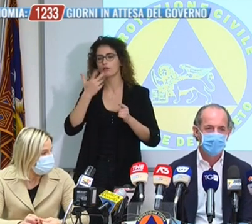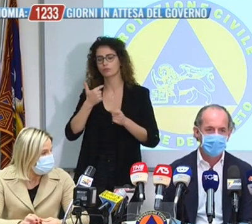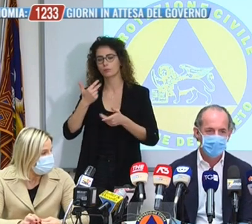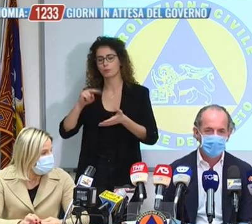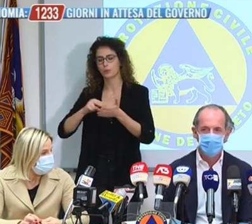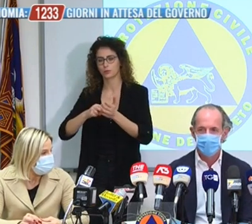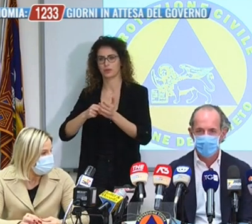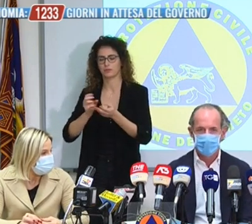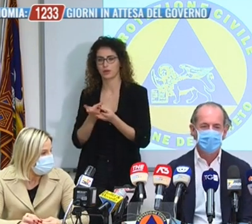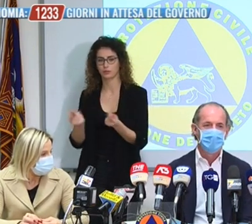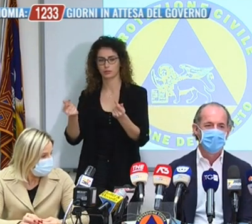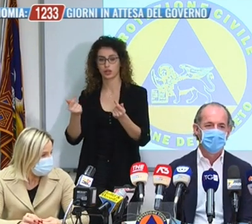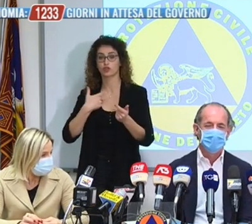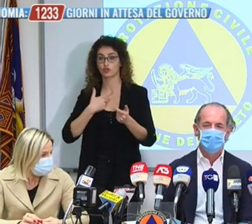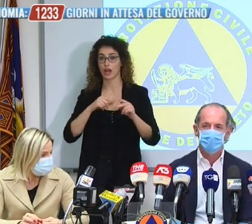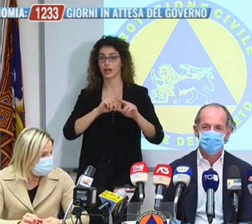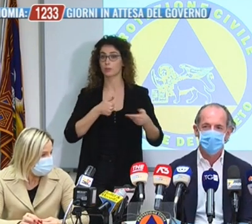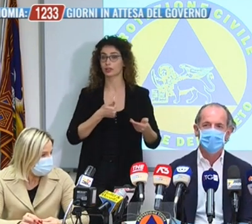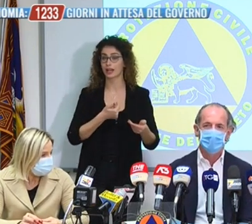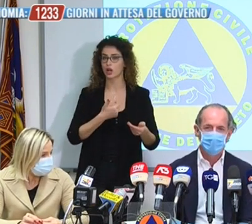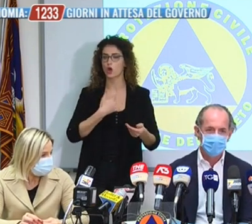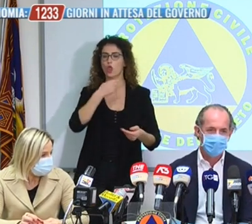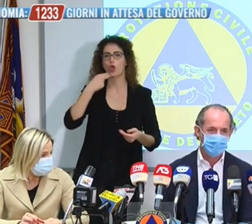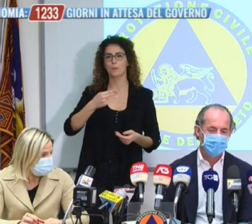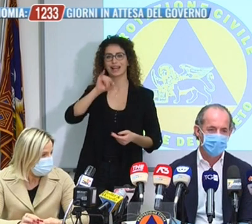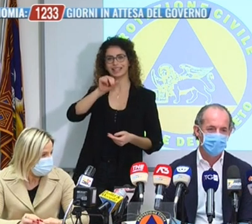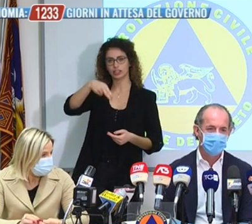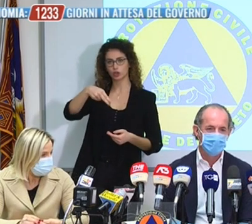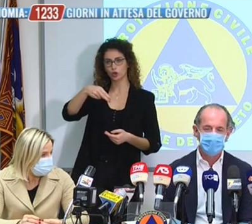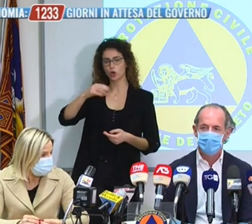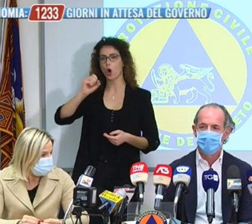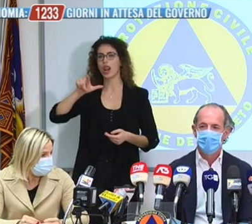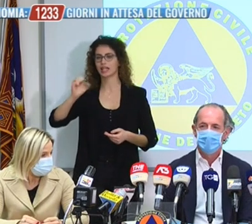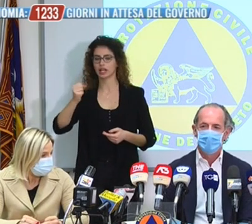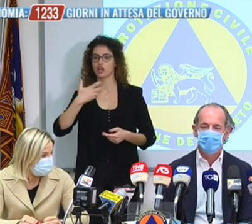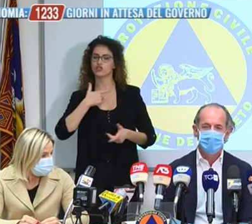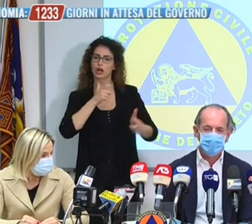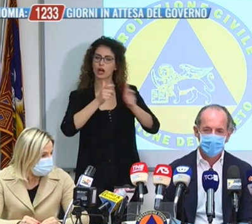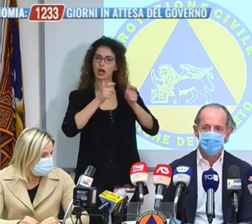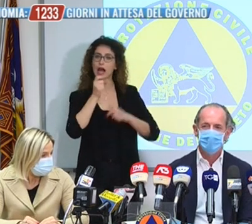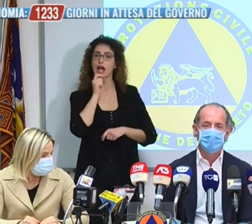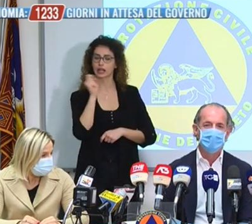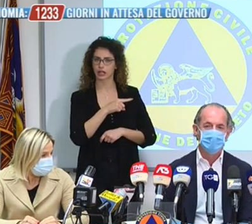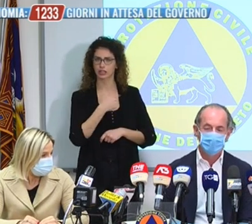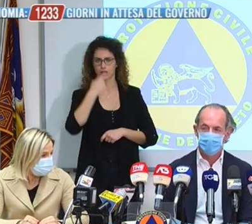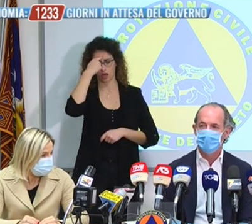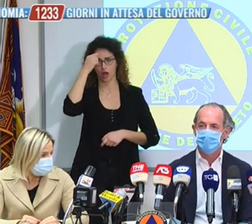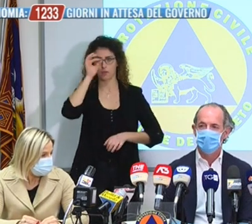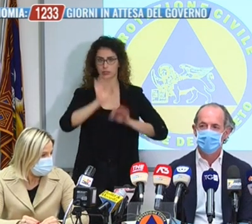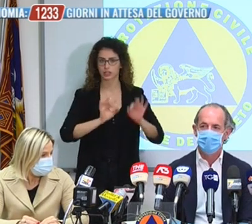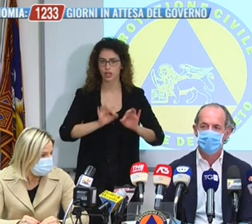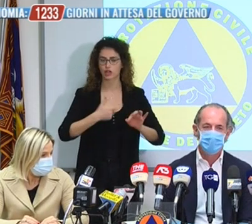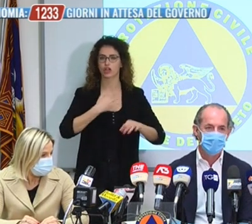chiama In Oltre, c'è una consulenza gratuita da parte ovviamente di psichiatri, c'è la